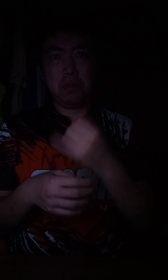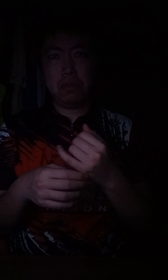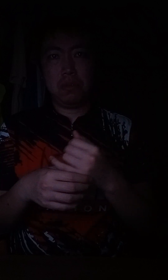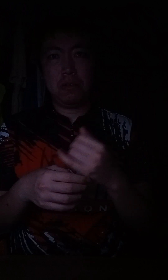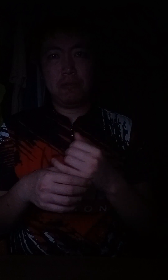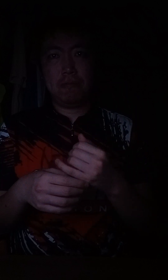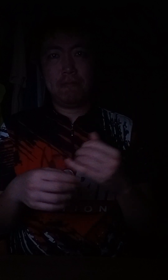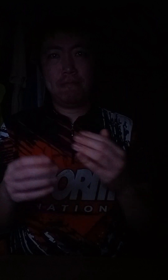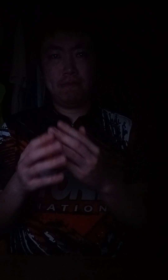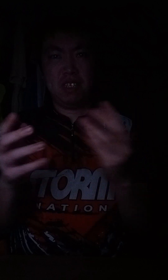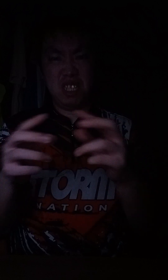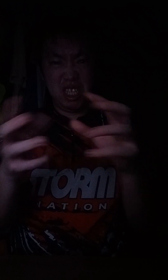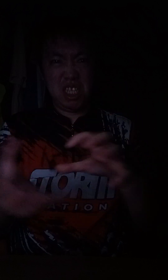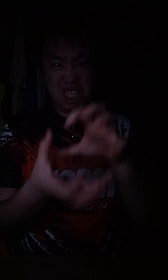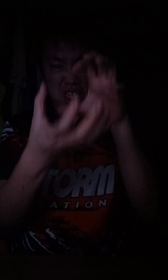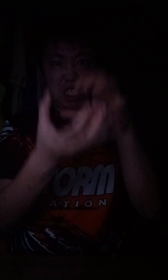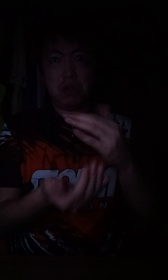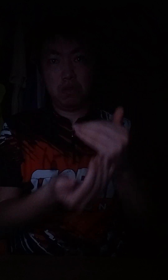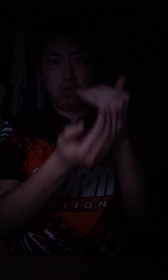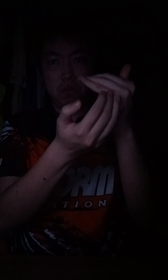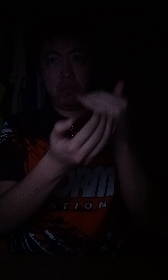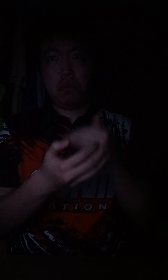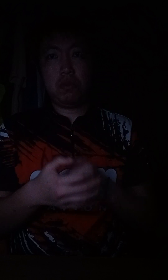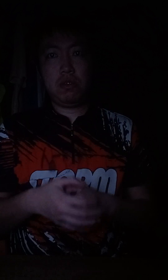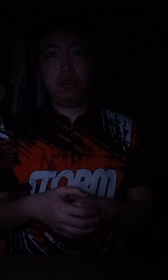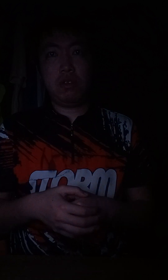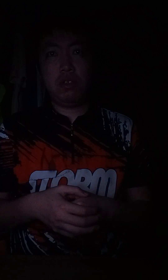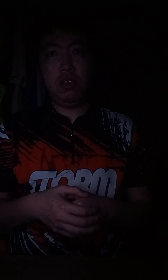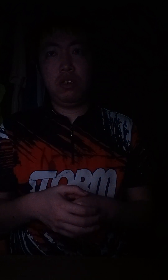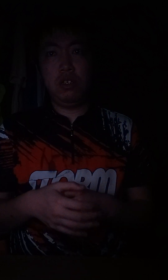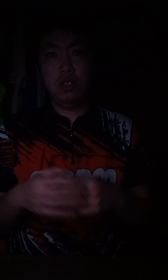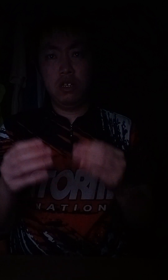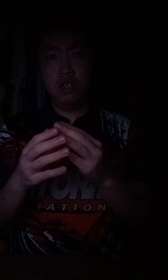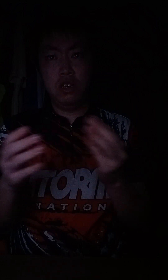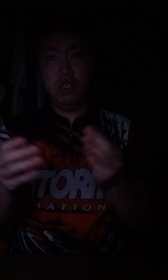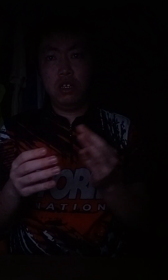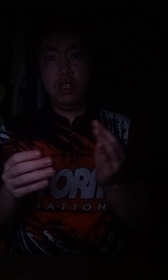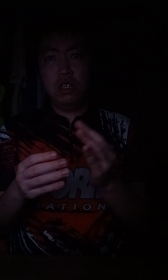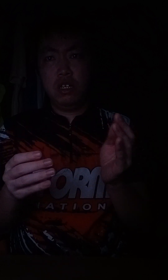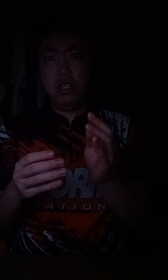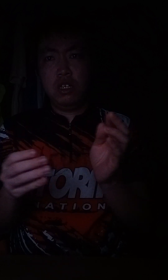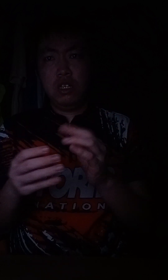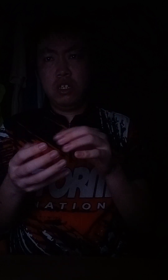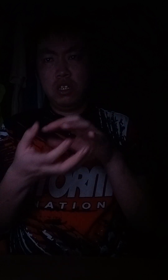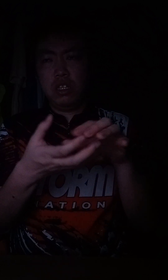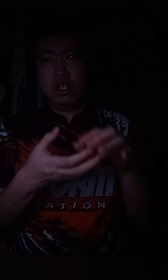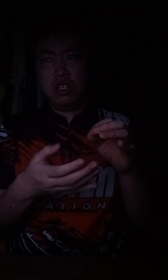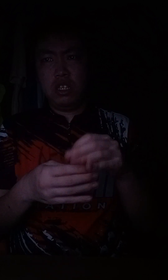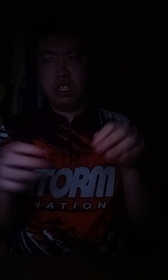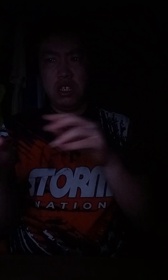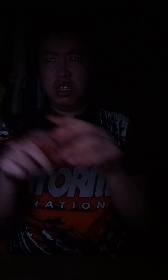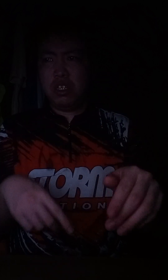수거함은 각종 쓰레기가 가득 차 있습니다. 휴지통이 없으니 급한 대로 수거함 안에 쓰레기를 버리고 간